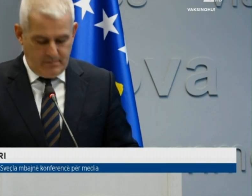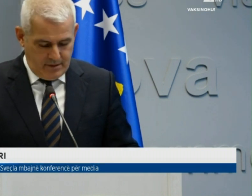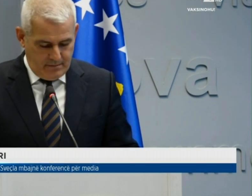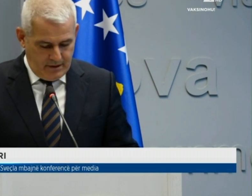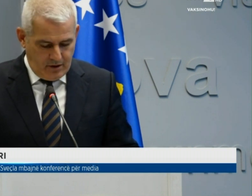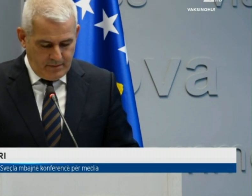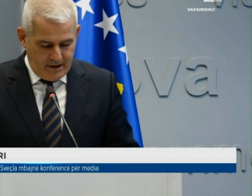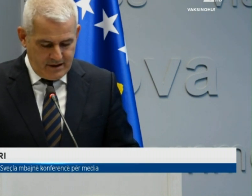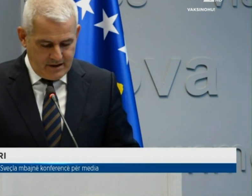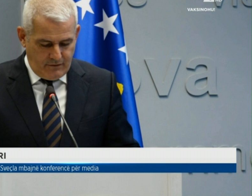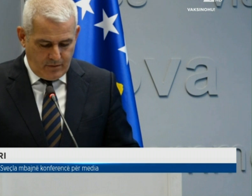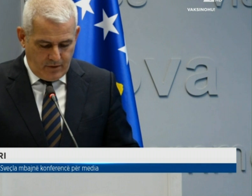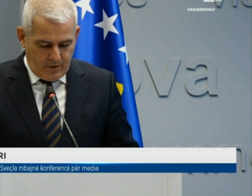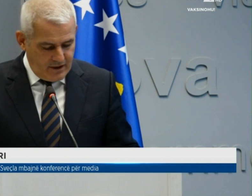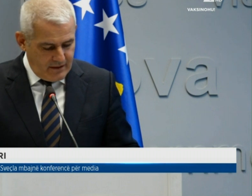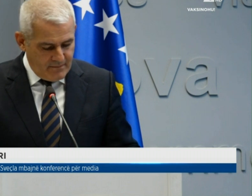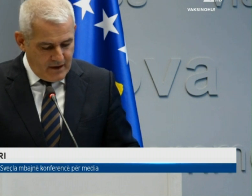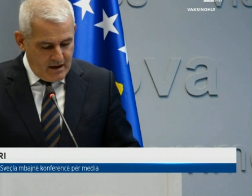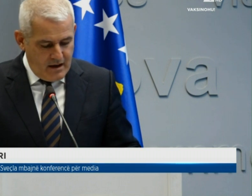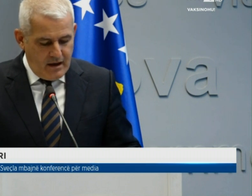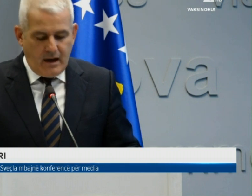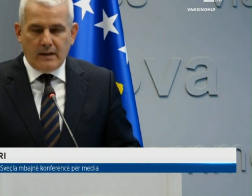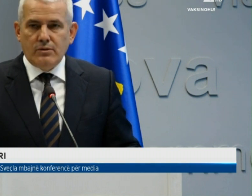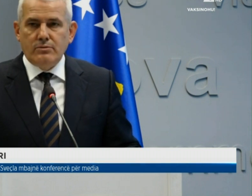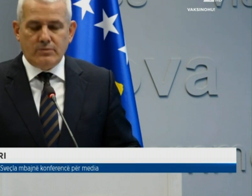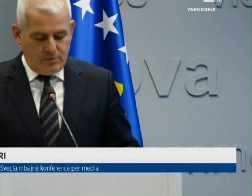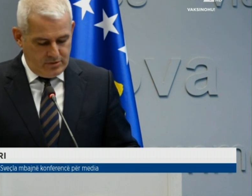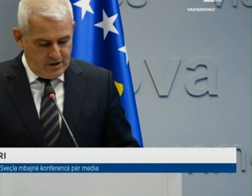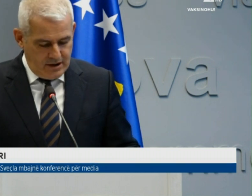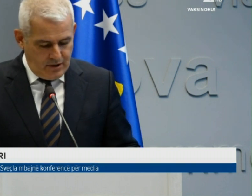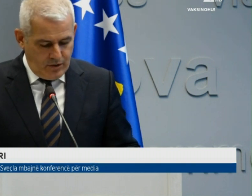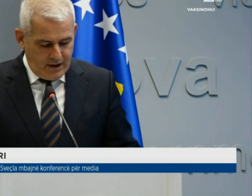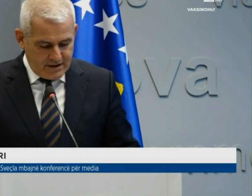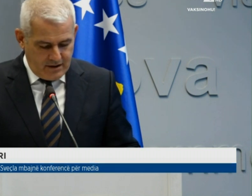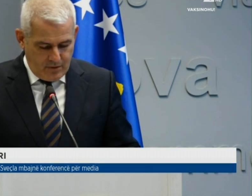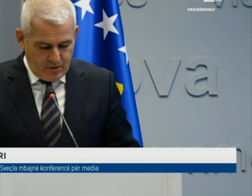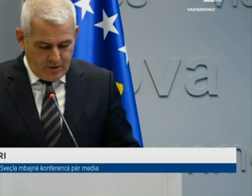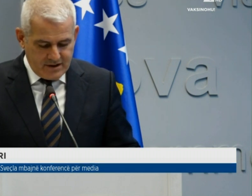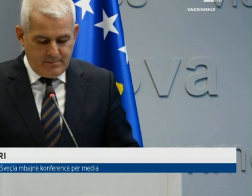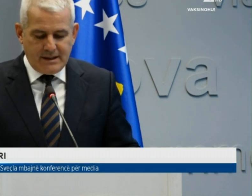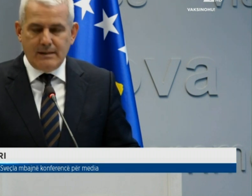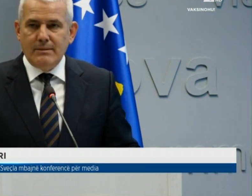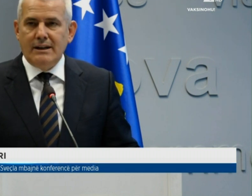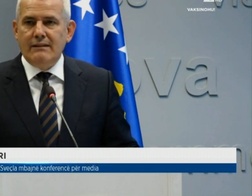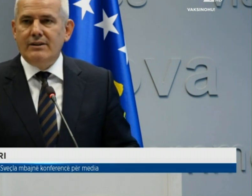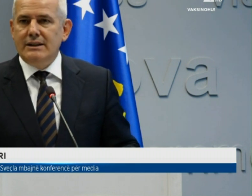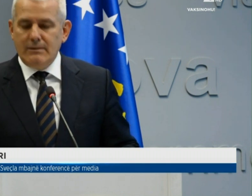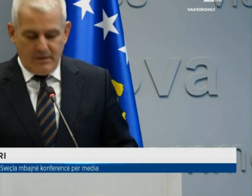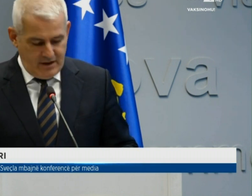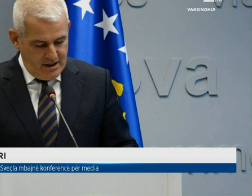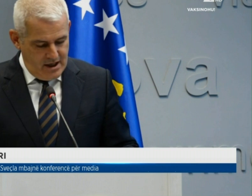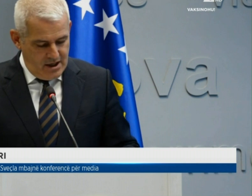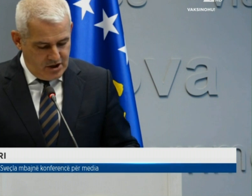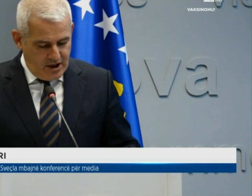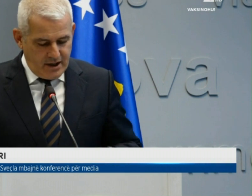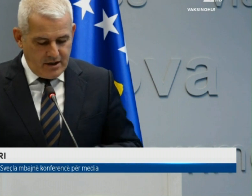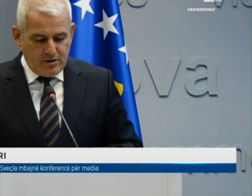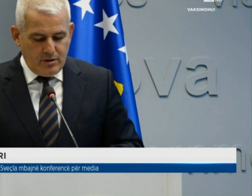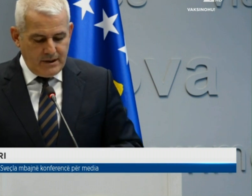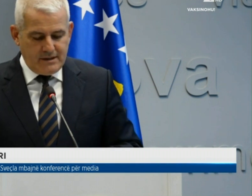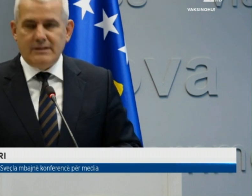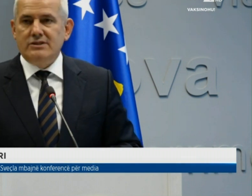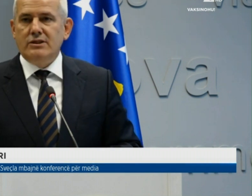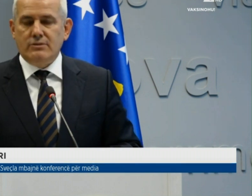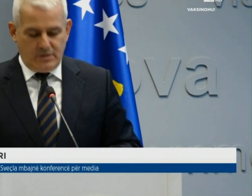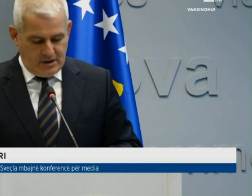serb për përhapjen e dezinformatave, ato nuk do të ndikojnë në asnjë mënyrë në zbatimin e vendimeve që janë në